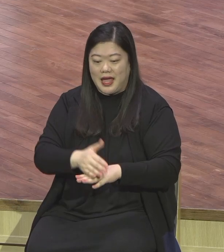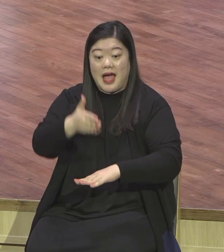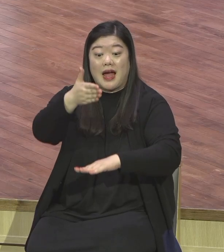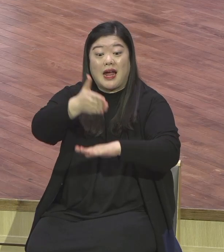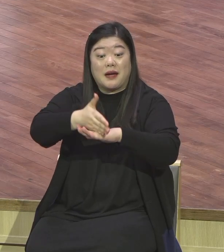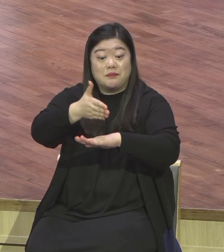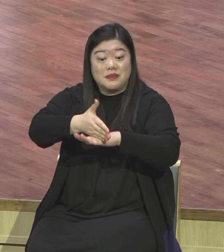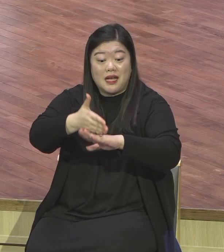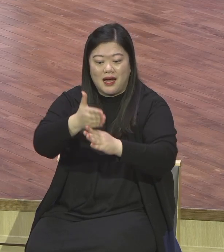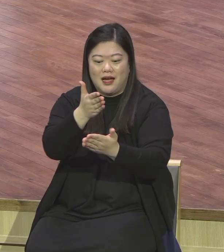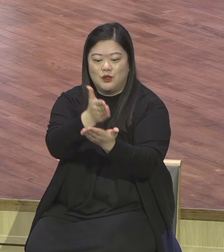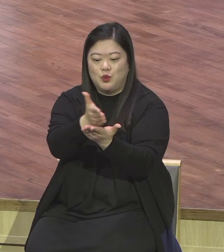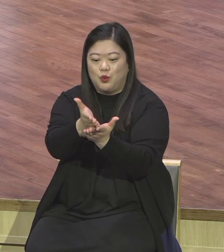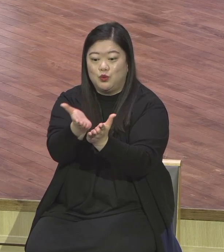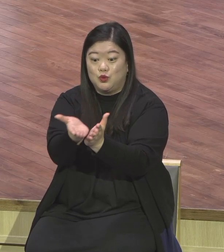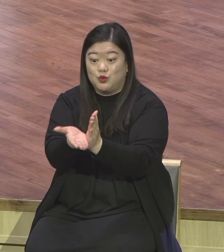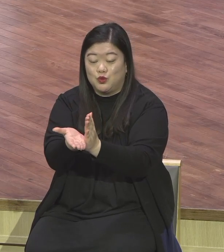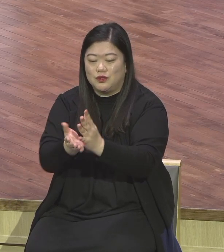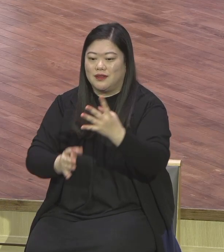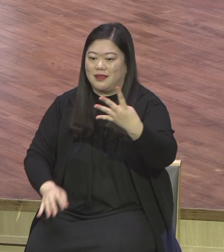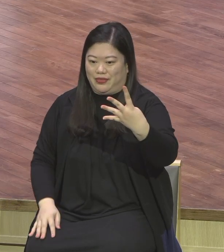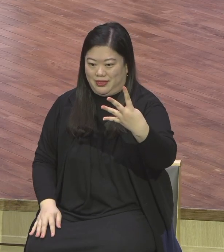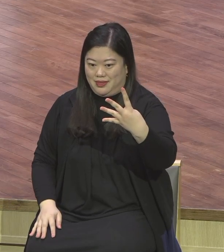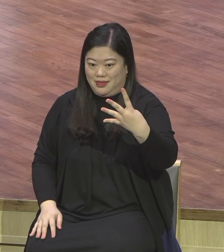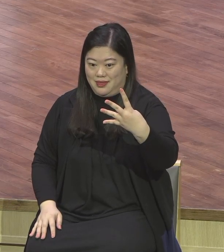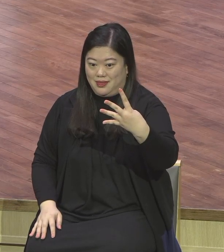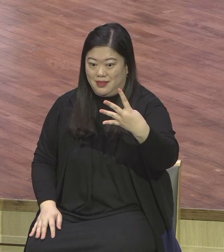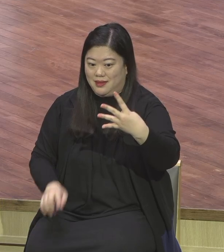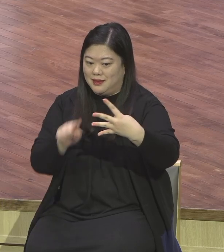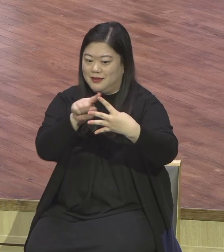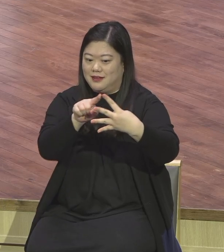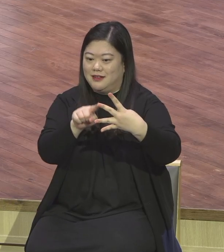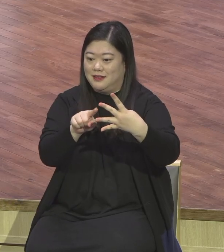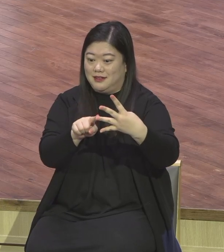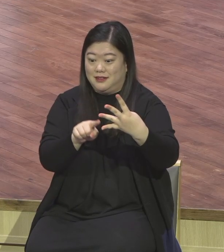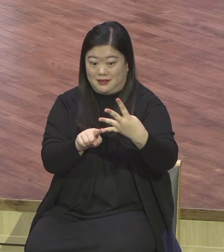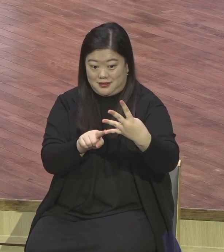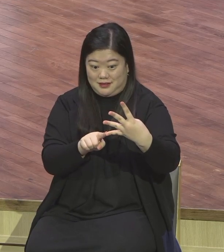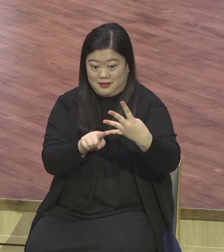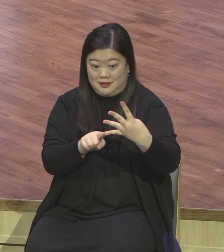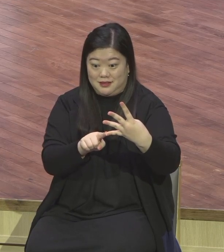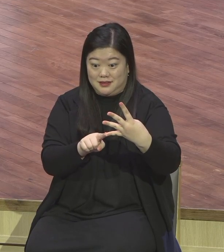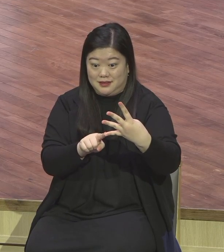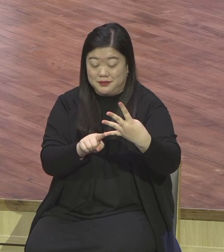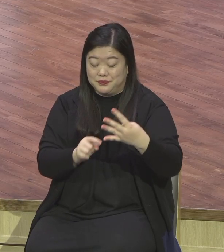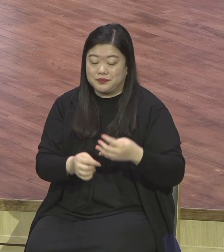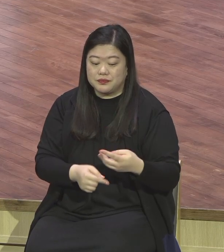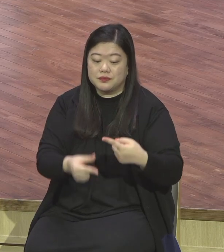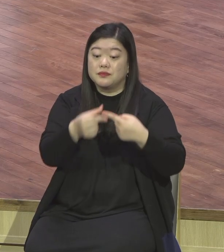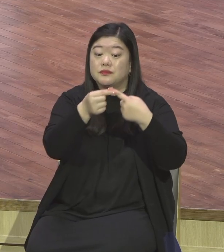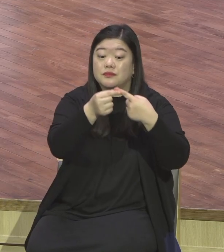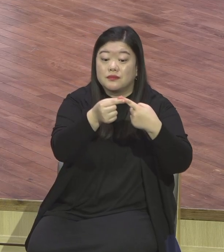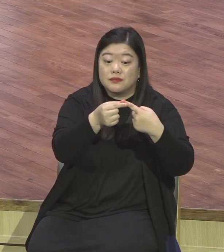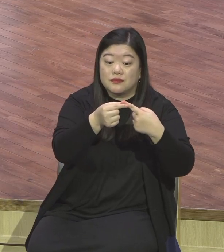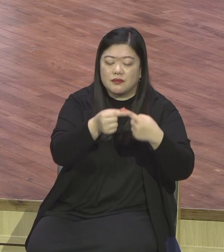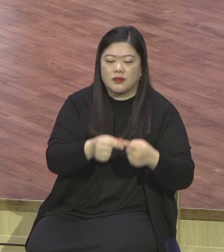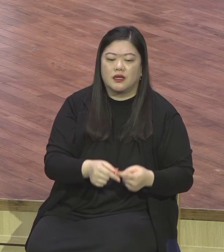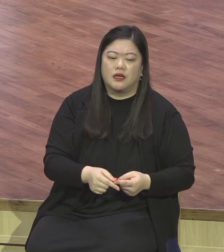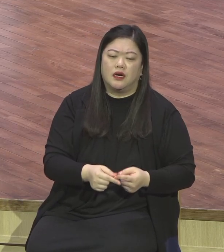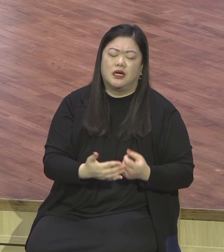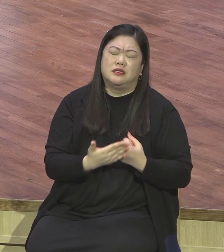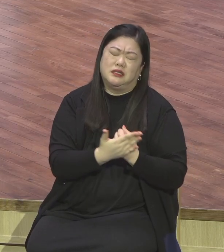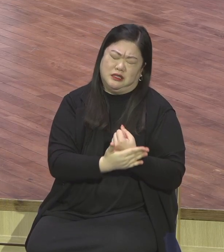것이 있습니다 네 가지 감사하는 태도의 단계를 표현하고 있는데 아주 의미 있는 말이에요 첫째 그러니까